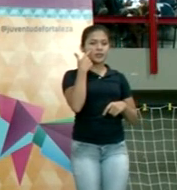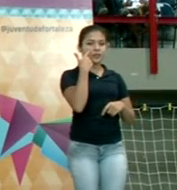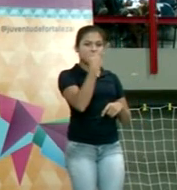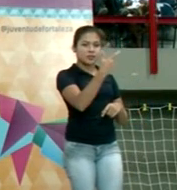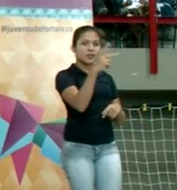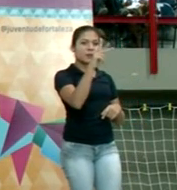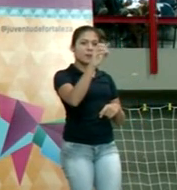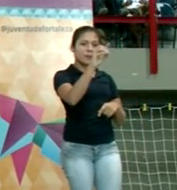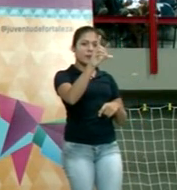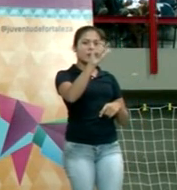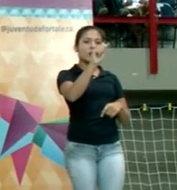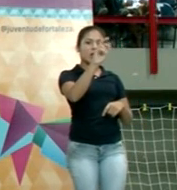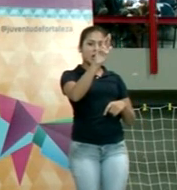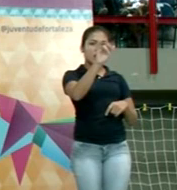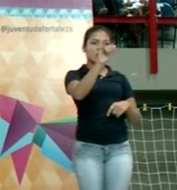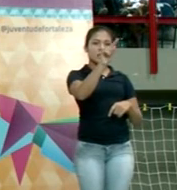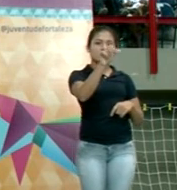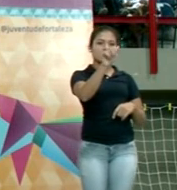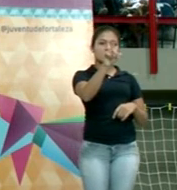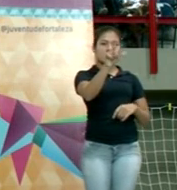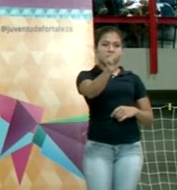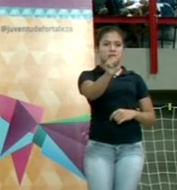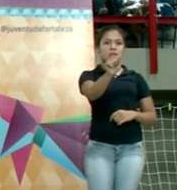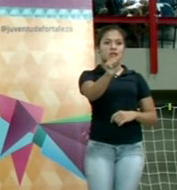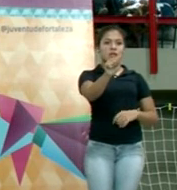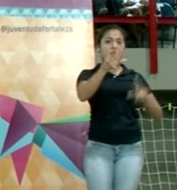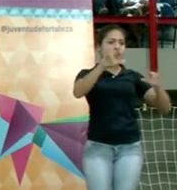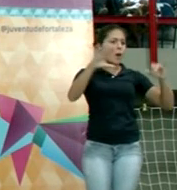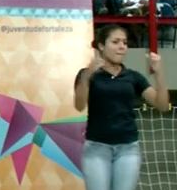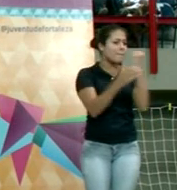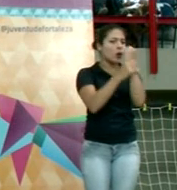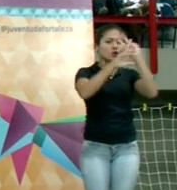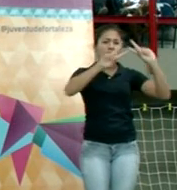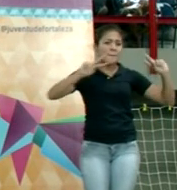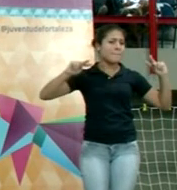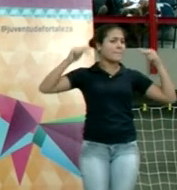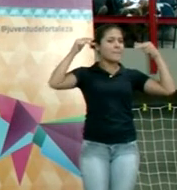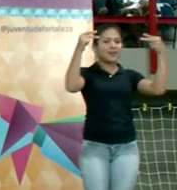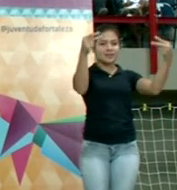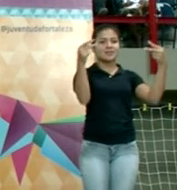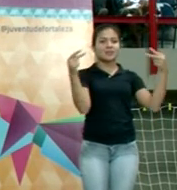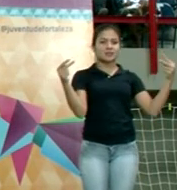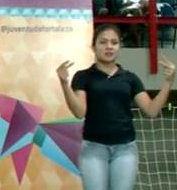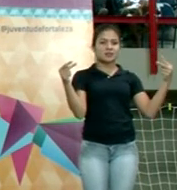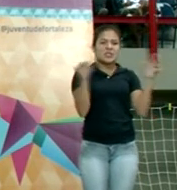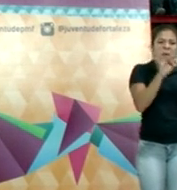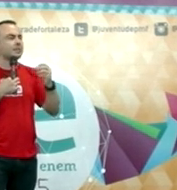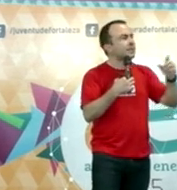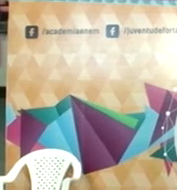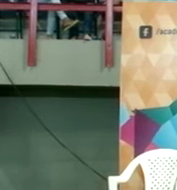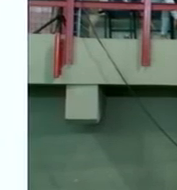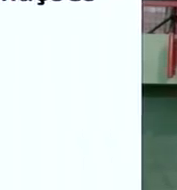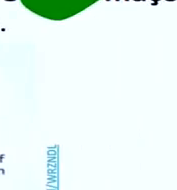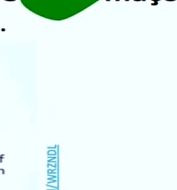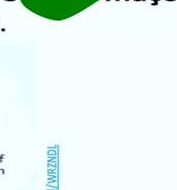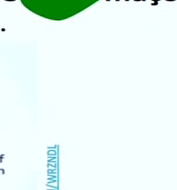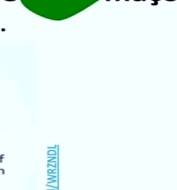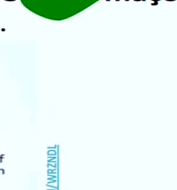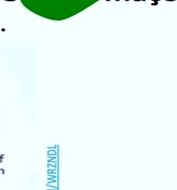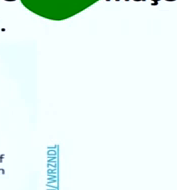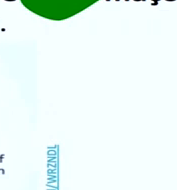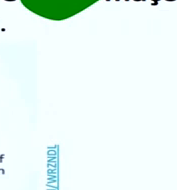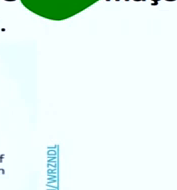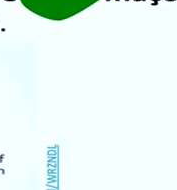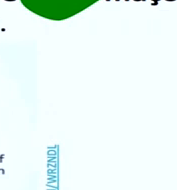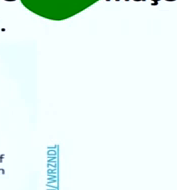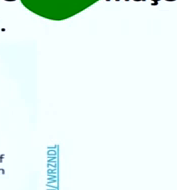isso. Lente polarizada protege mais o meu olho. O que é a história da lente polarizada? Se